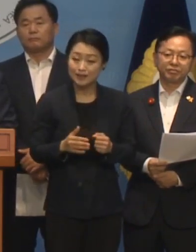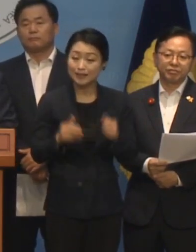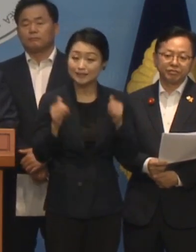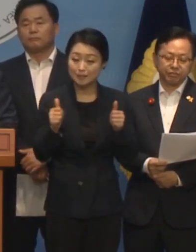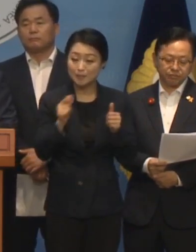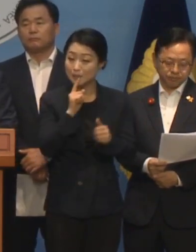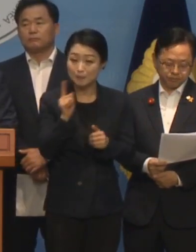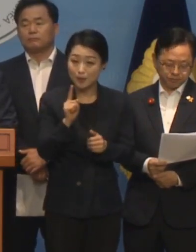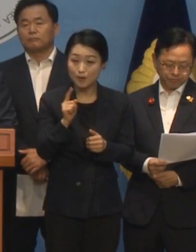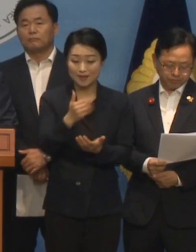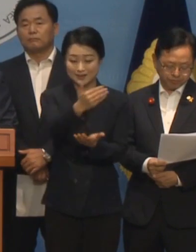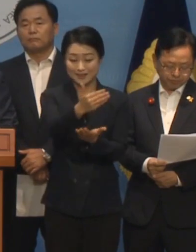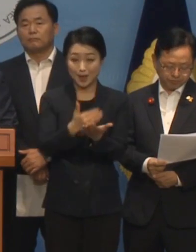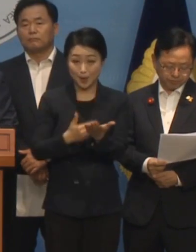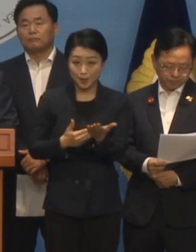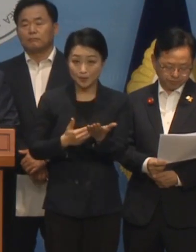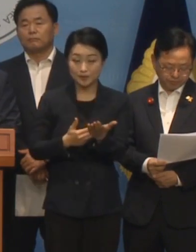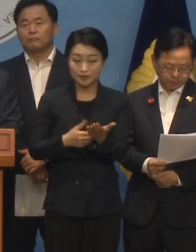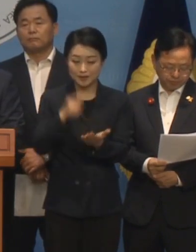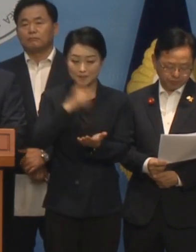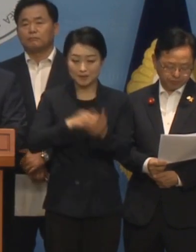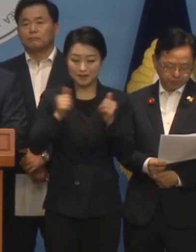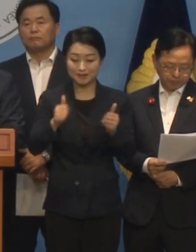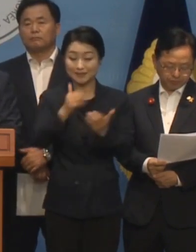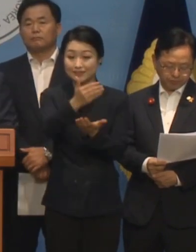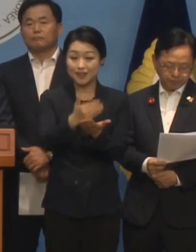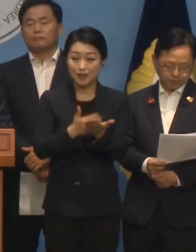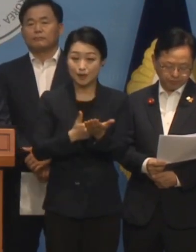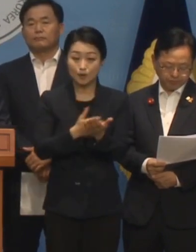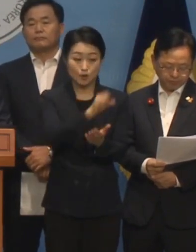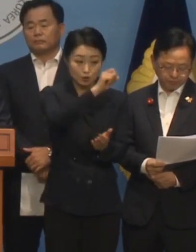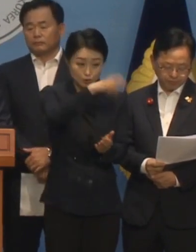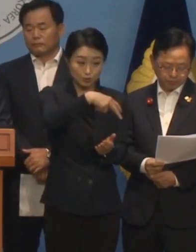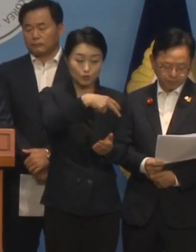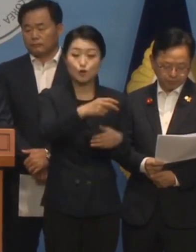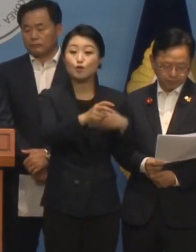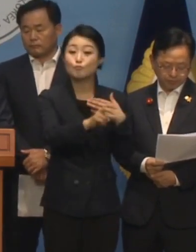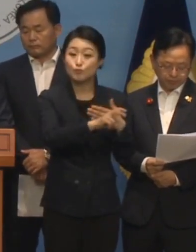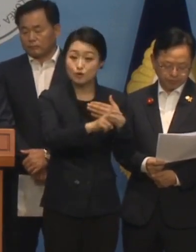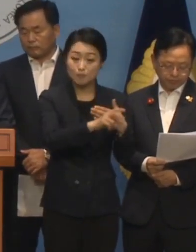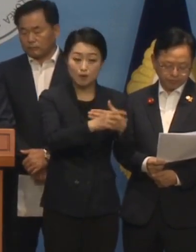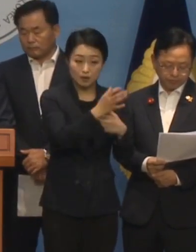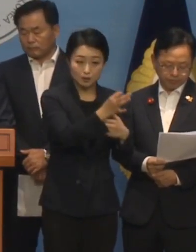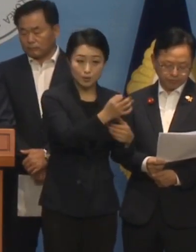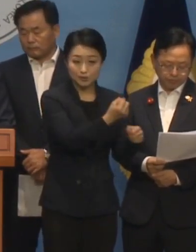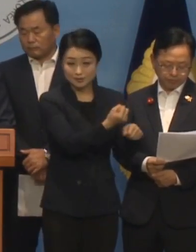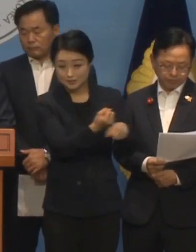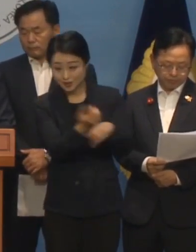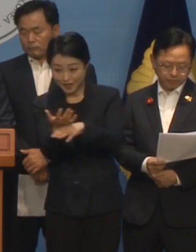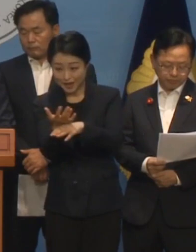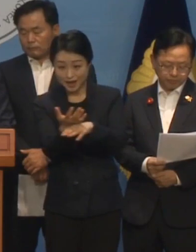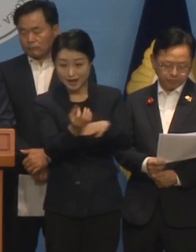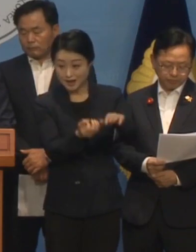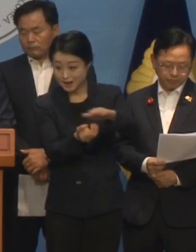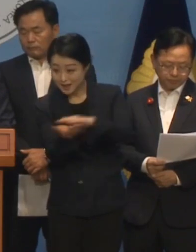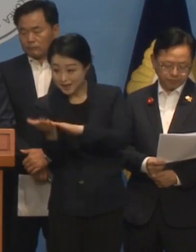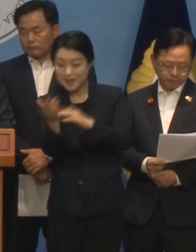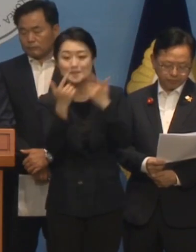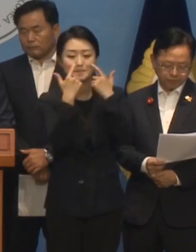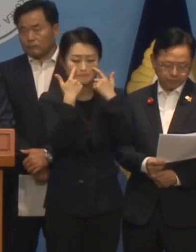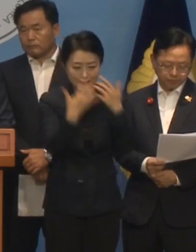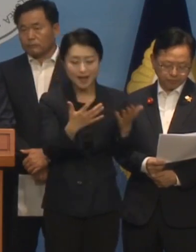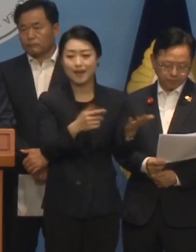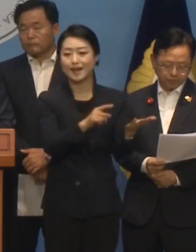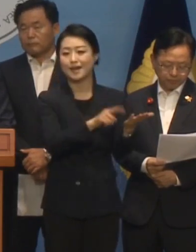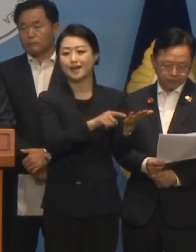재판부는 판결문에 유동규가 불법적인 정치자금 전달에 관여한 것은 명백하다. 불고불이,